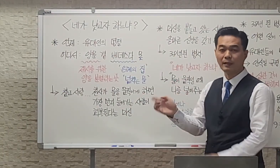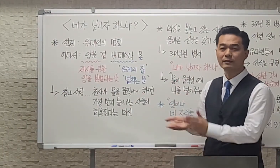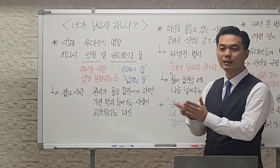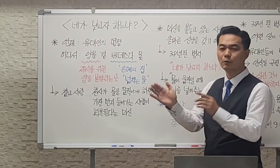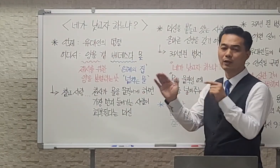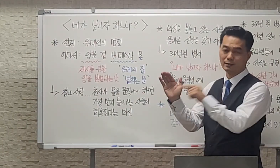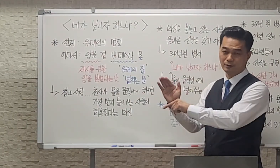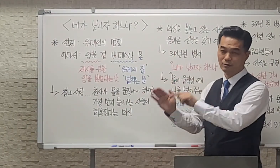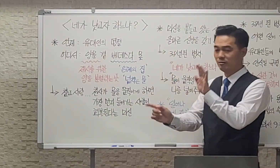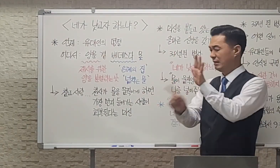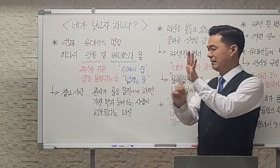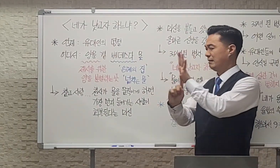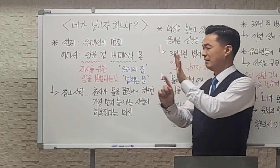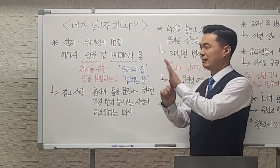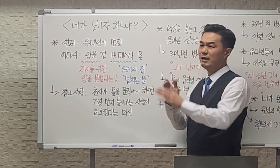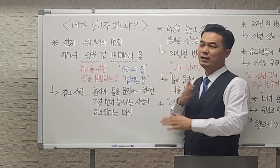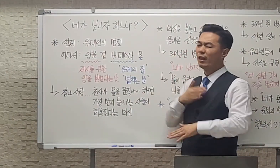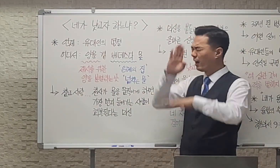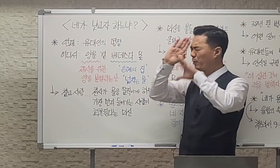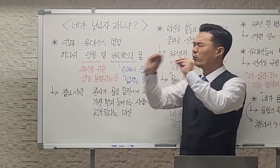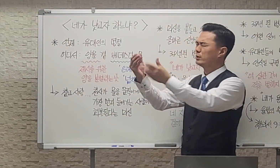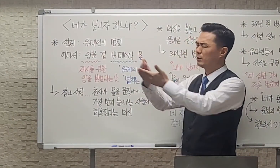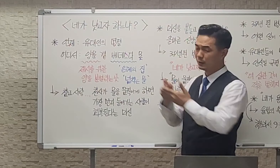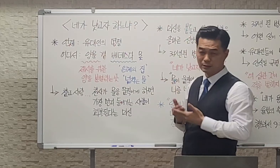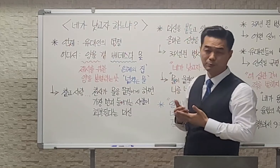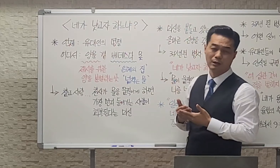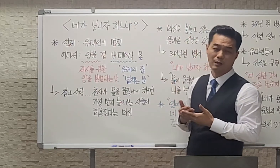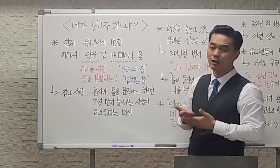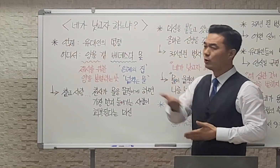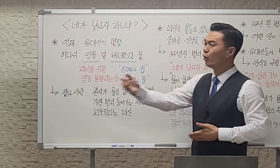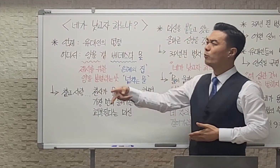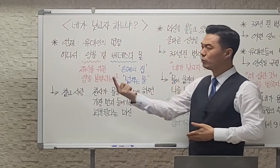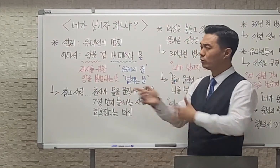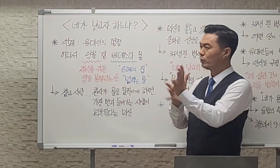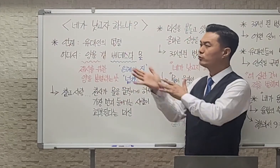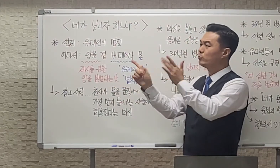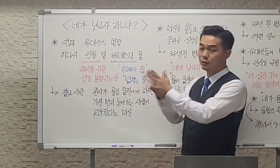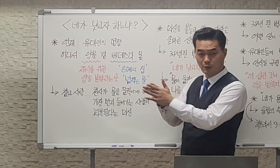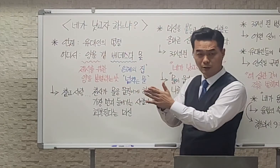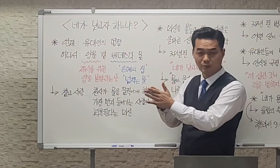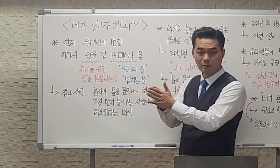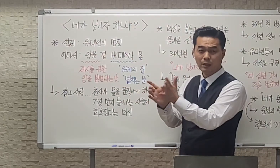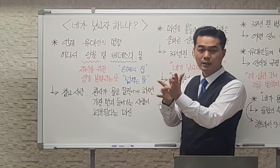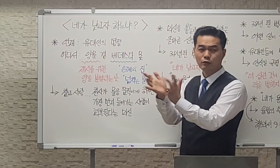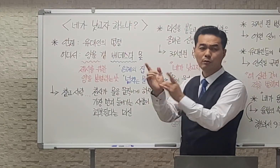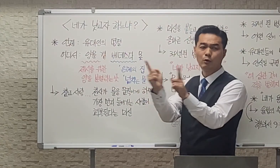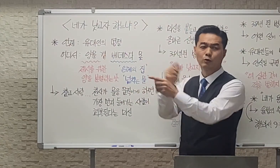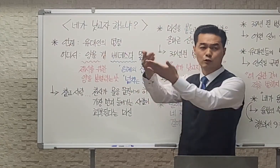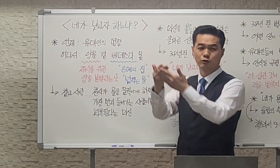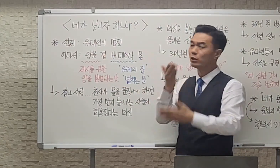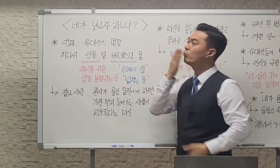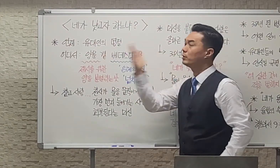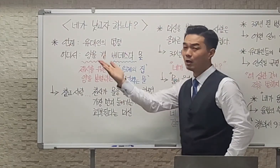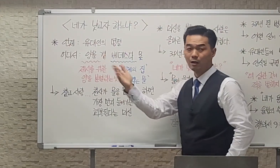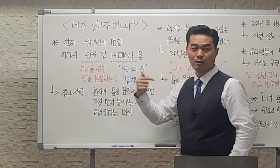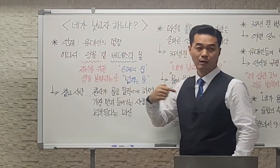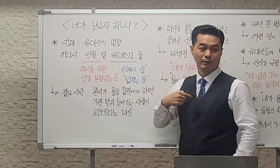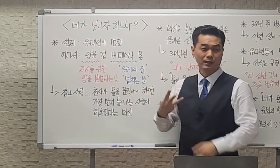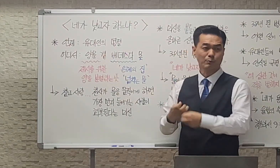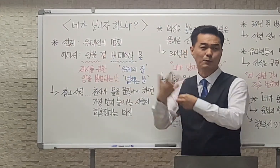베데스다 뭐에 가서 내가 병고침을 받았습니다. 여러분들도 예수 믿으면 예수님이 고쳐주실 겁니다. 나